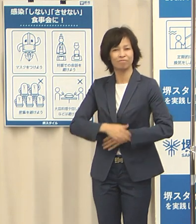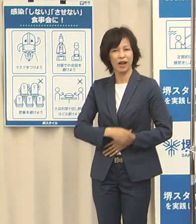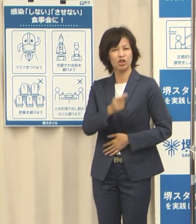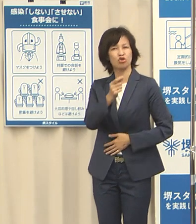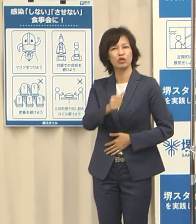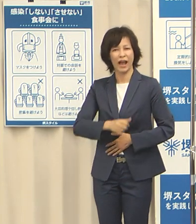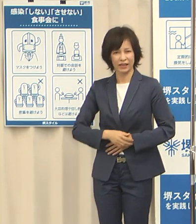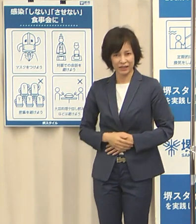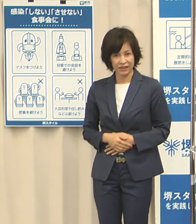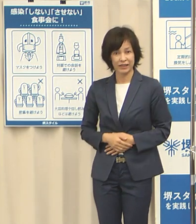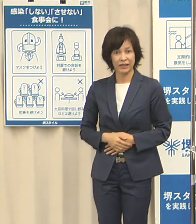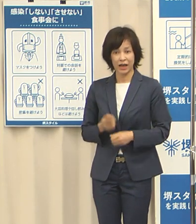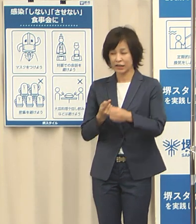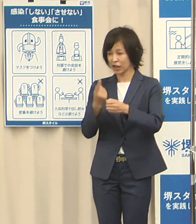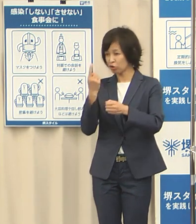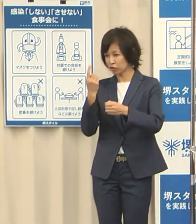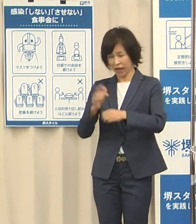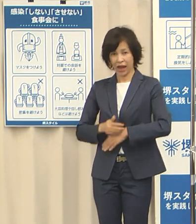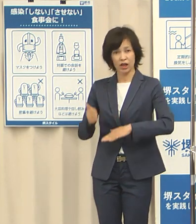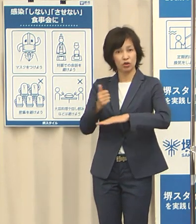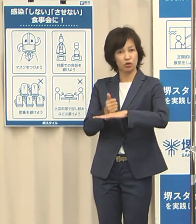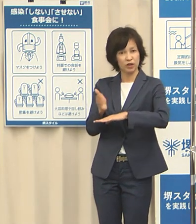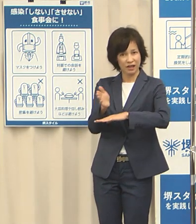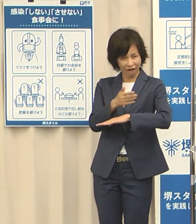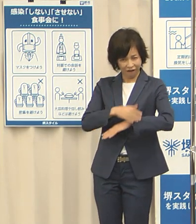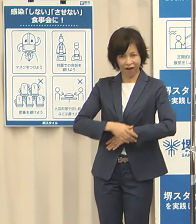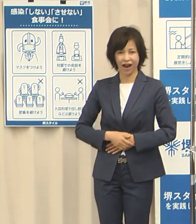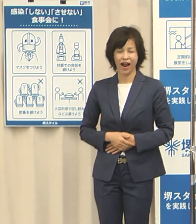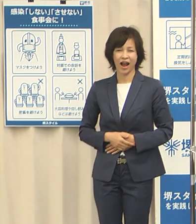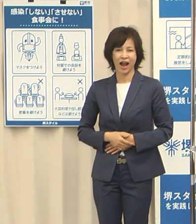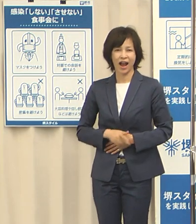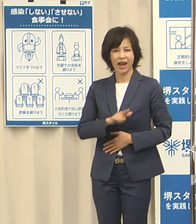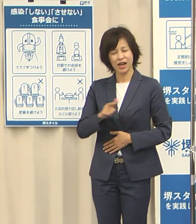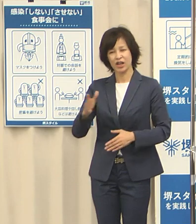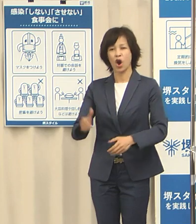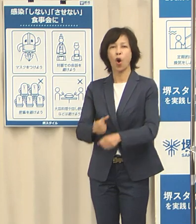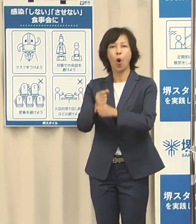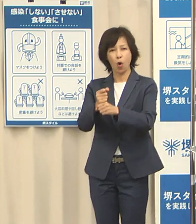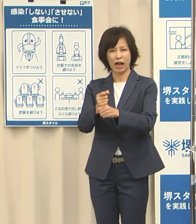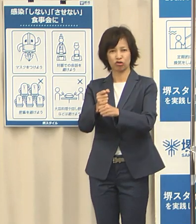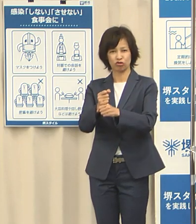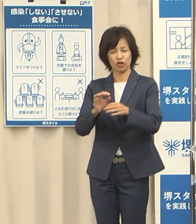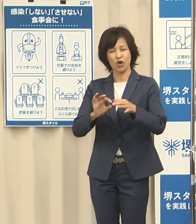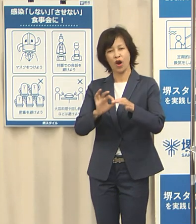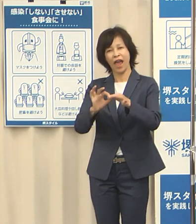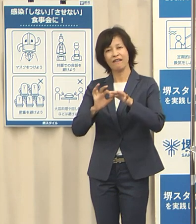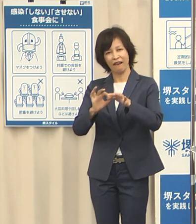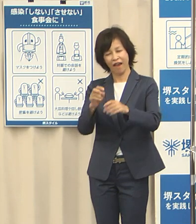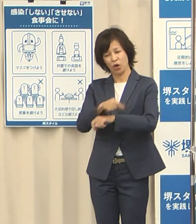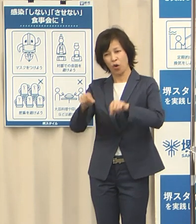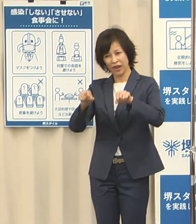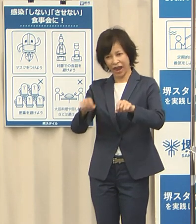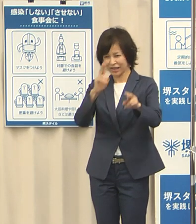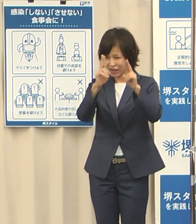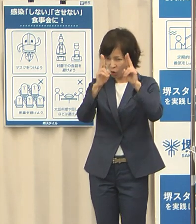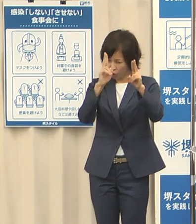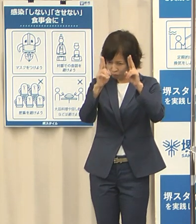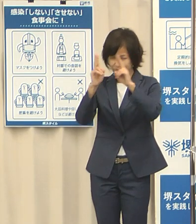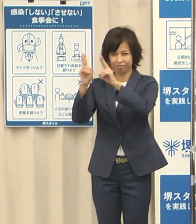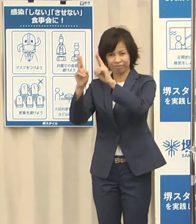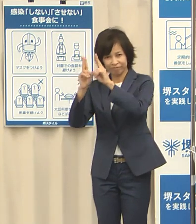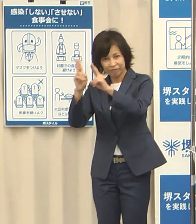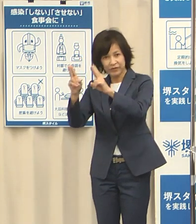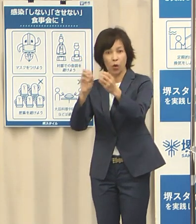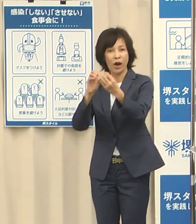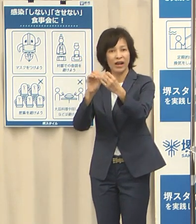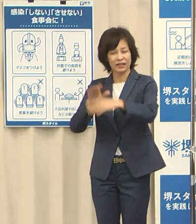。昨年就任後からいろいろと今包括連携協定を結んでいる企業の方々とお話をして、でそうすると